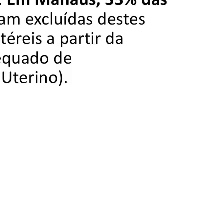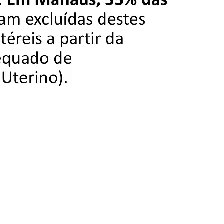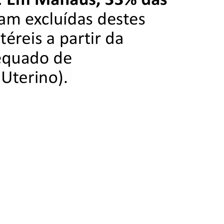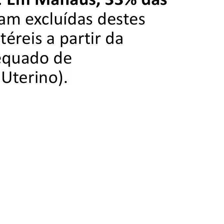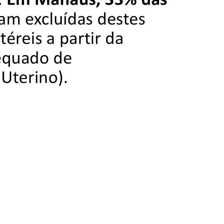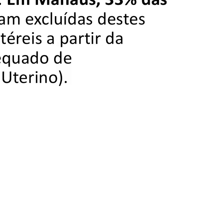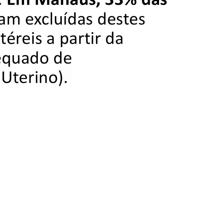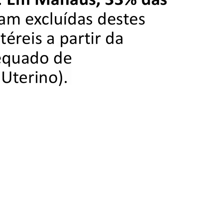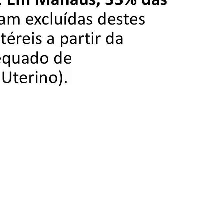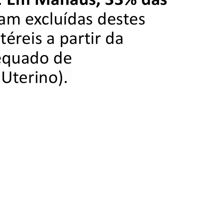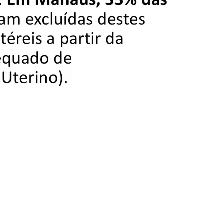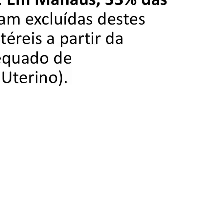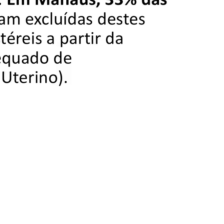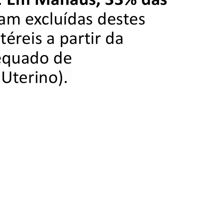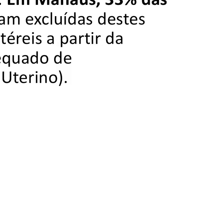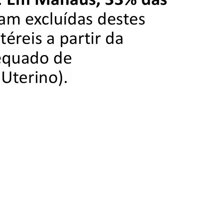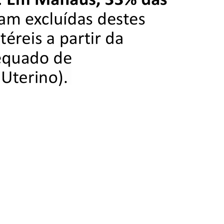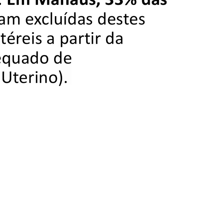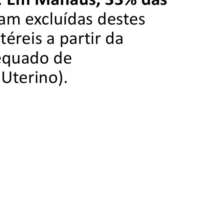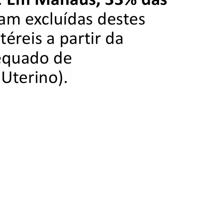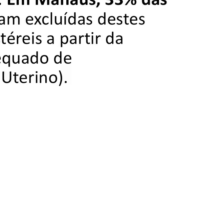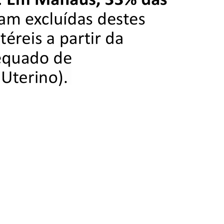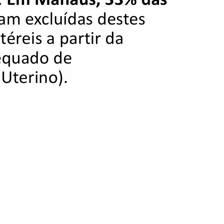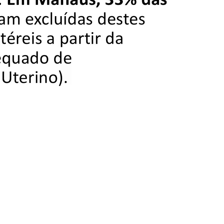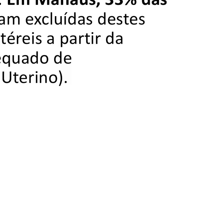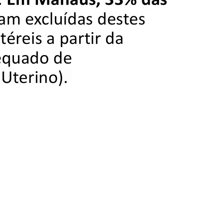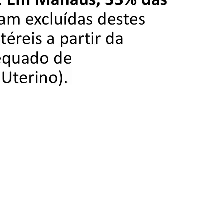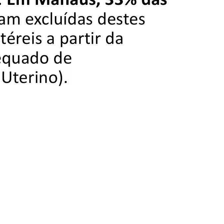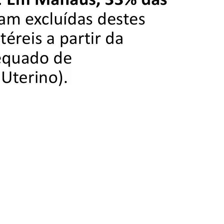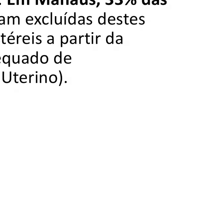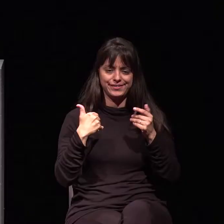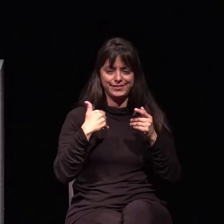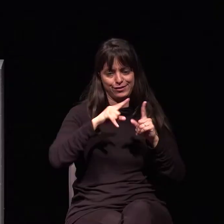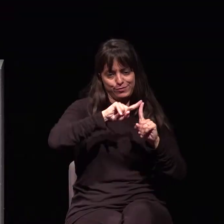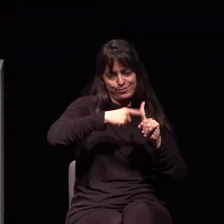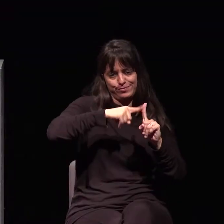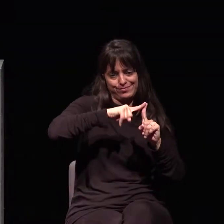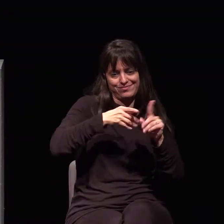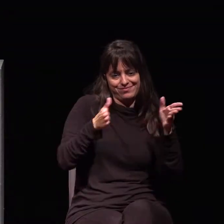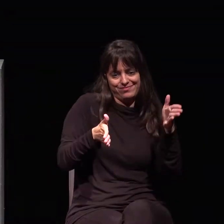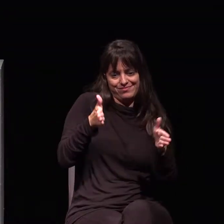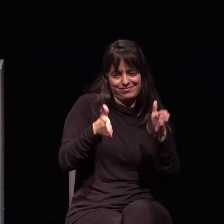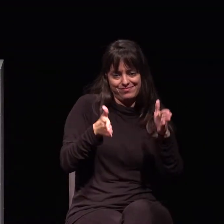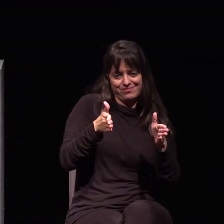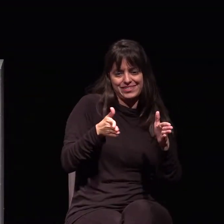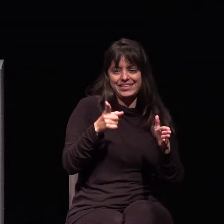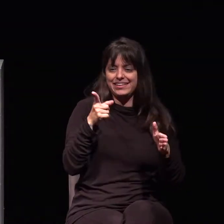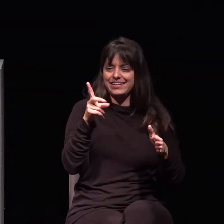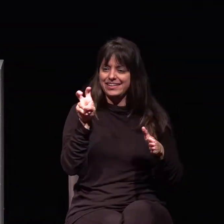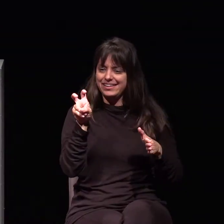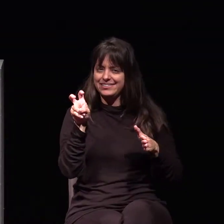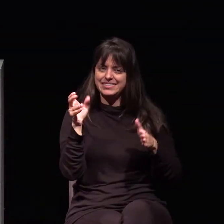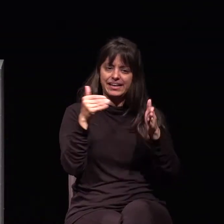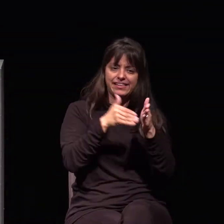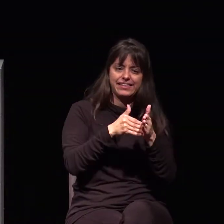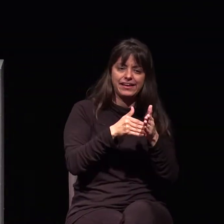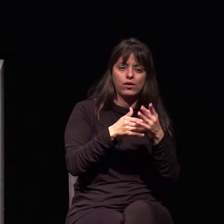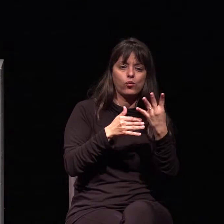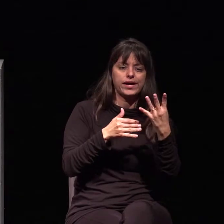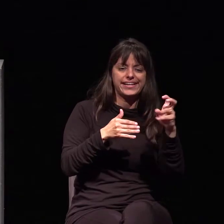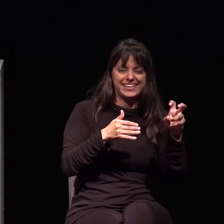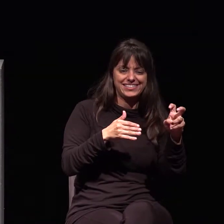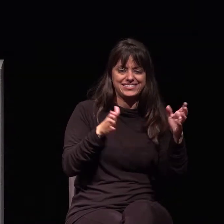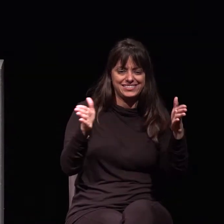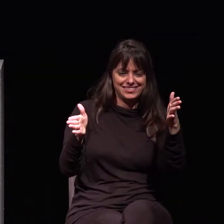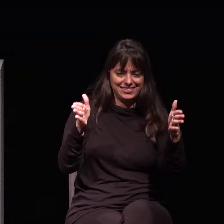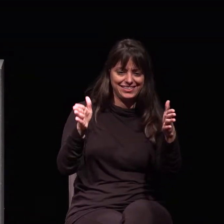33% das mulheres com a idade reprodutiva, na idade reprodutiva, que é dos 15 aos 45, mais ou menos